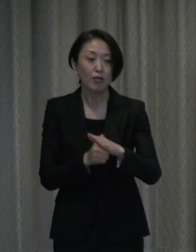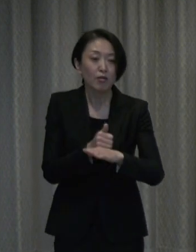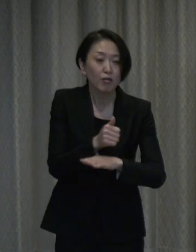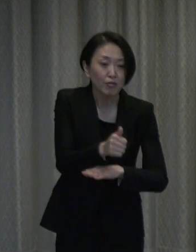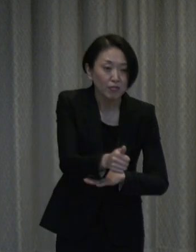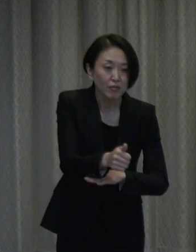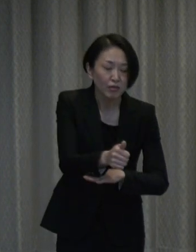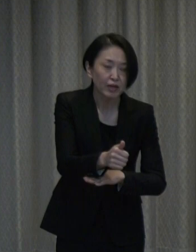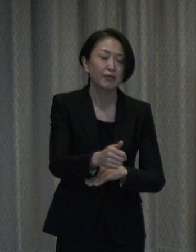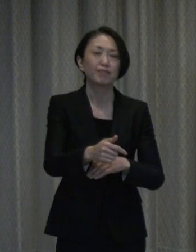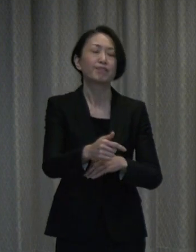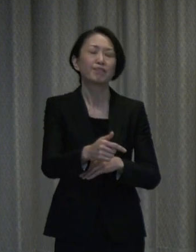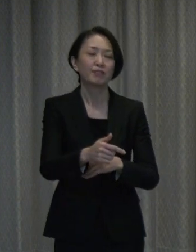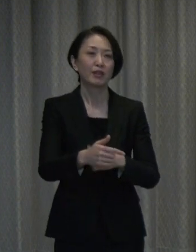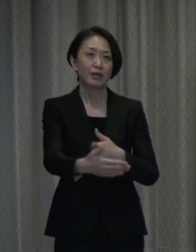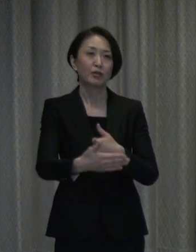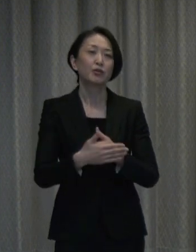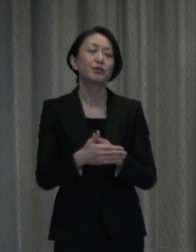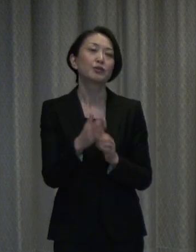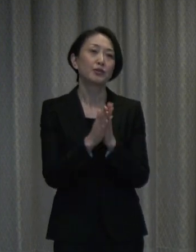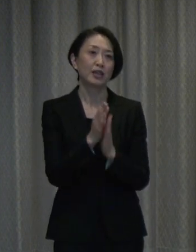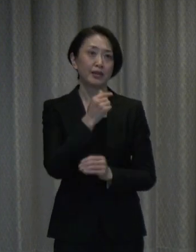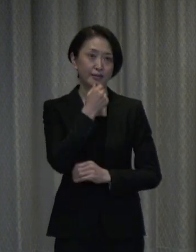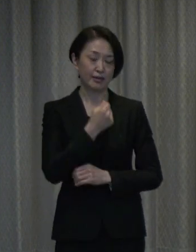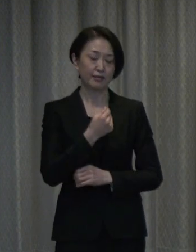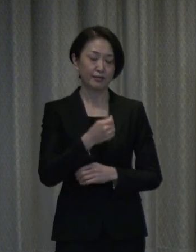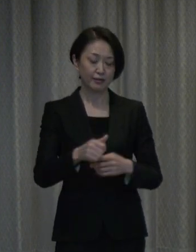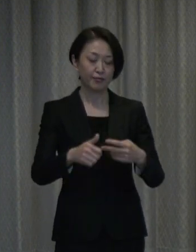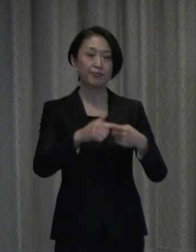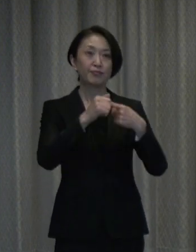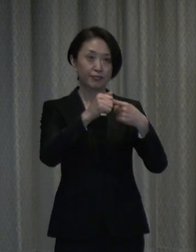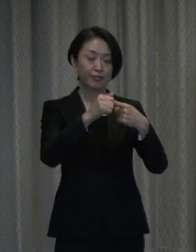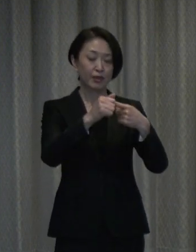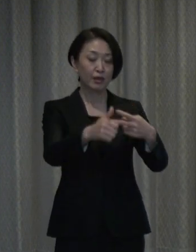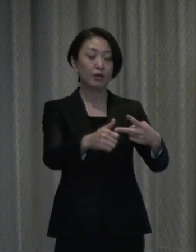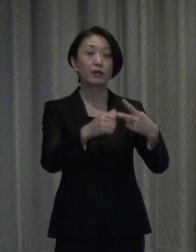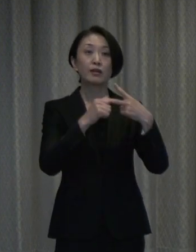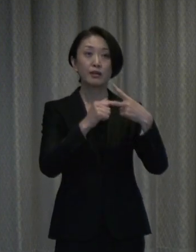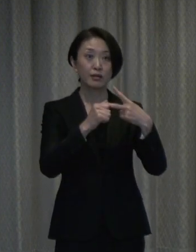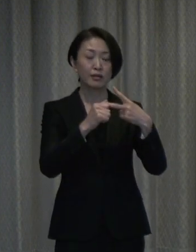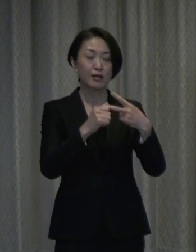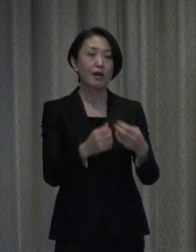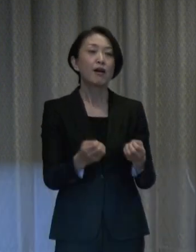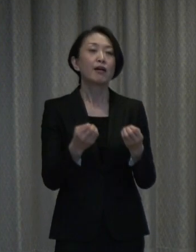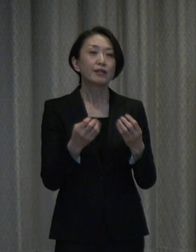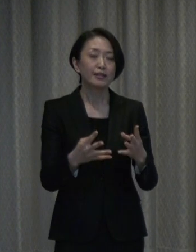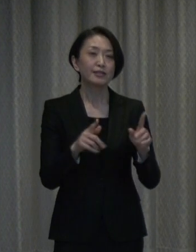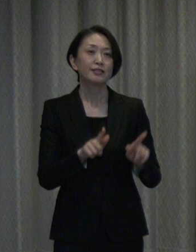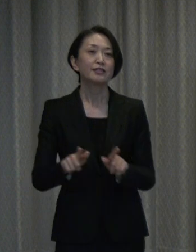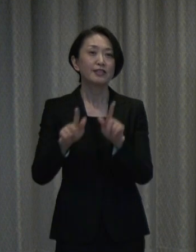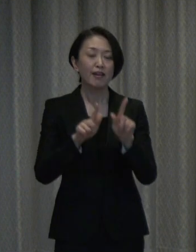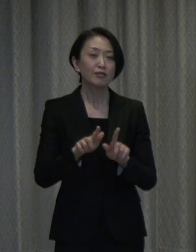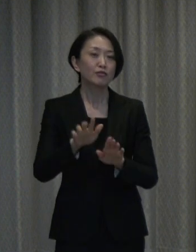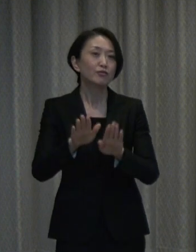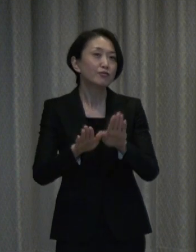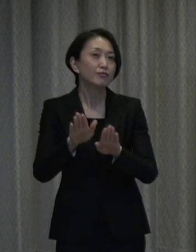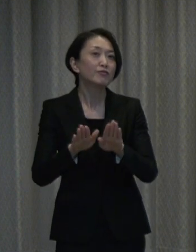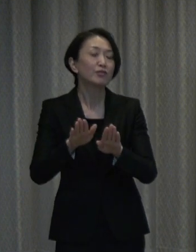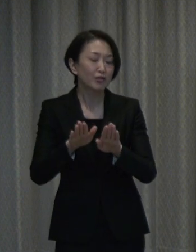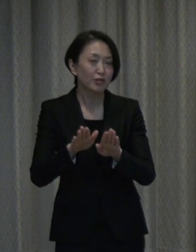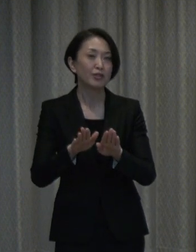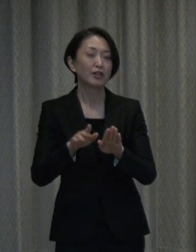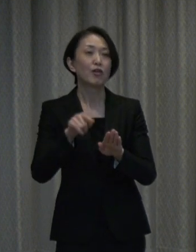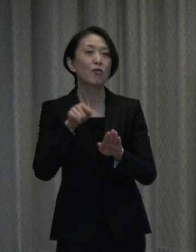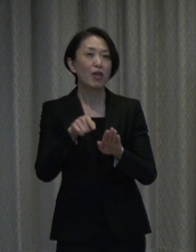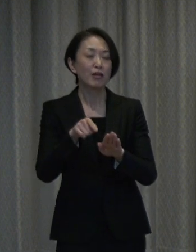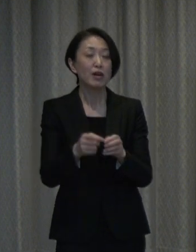ご協力をお願いいたします。2つ目は新しい生活様式の定着でございます。詳しく